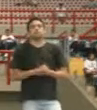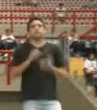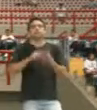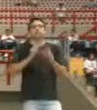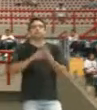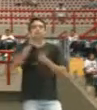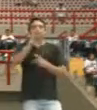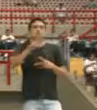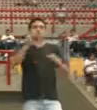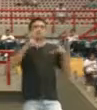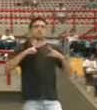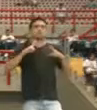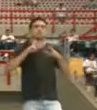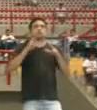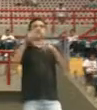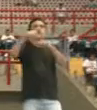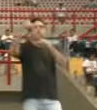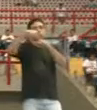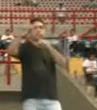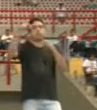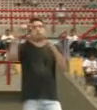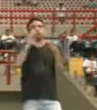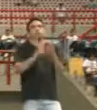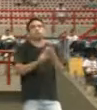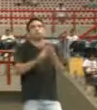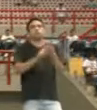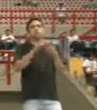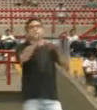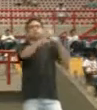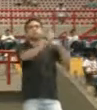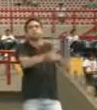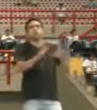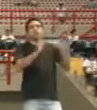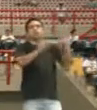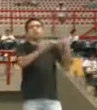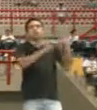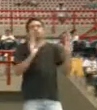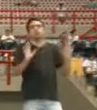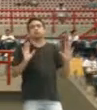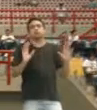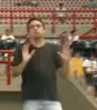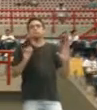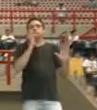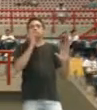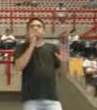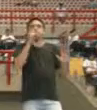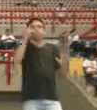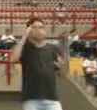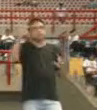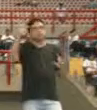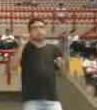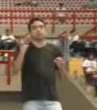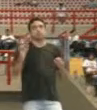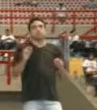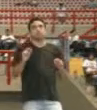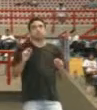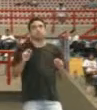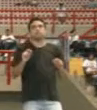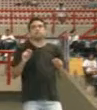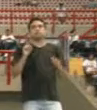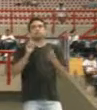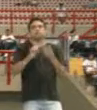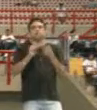vestibulares particulares, na Unifor, ou nos estaduais, na UES, por exemplo, você parte do princípio que